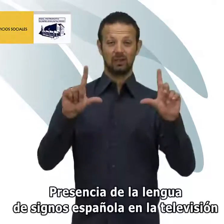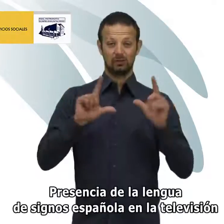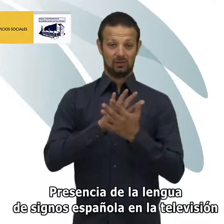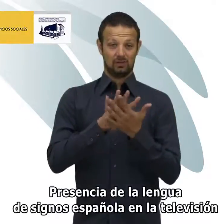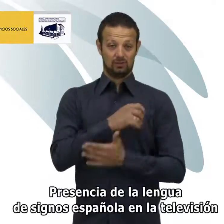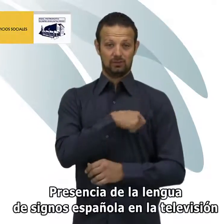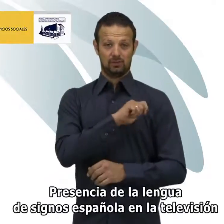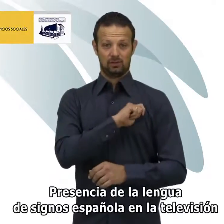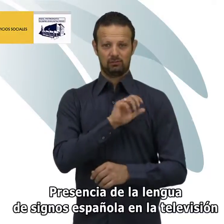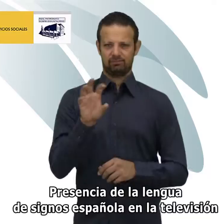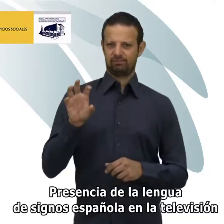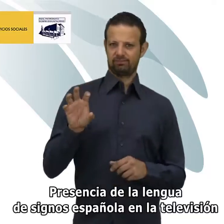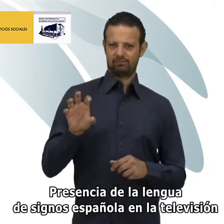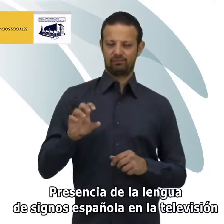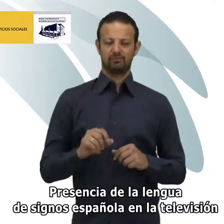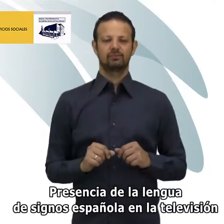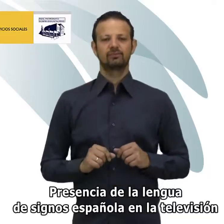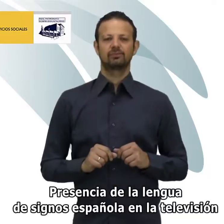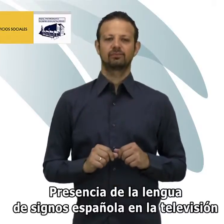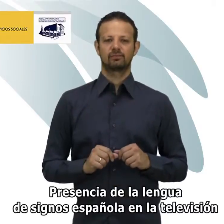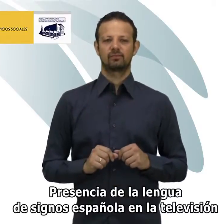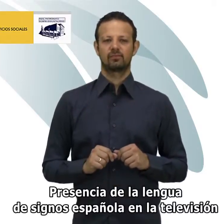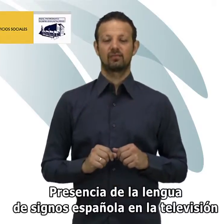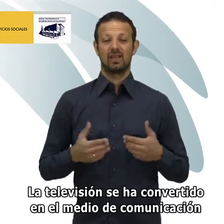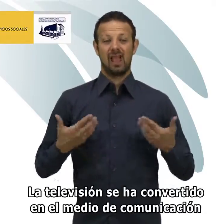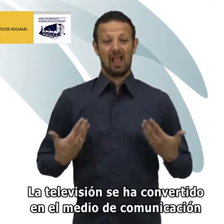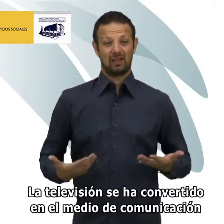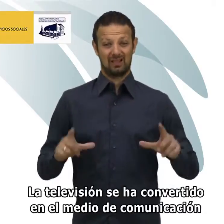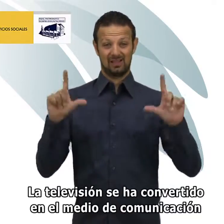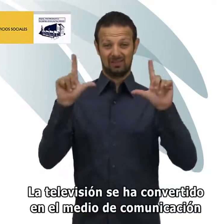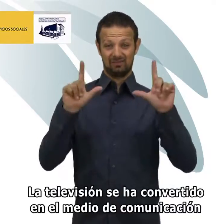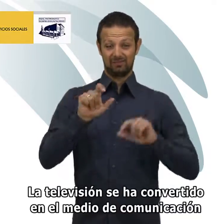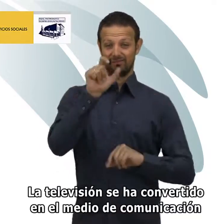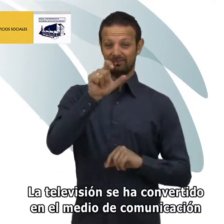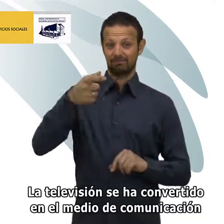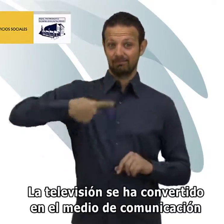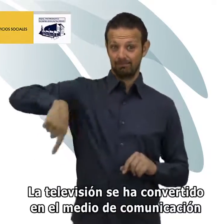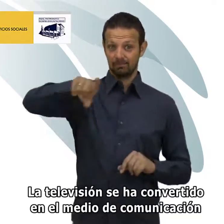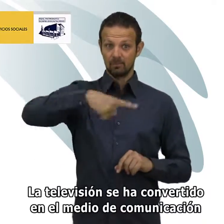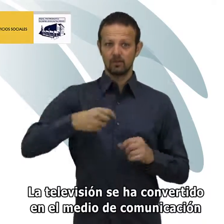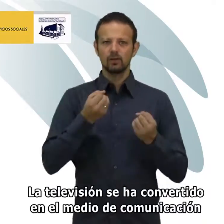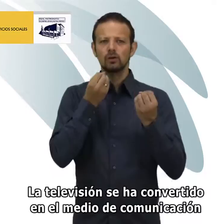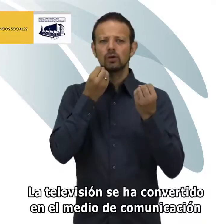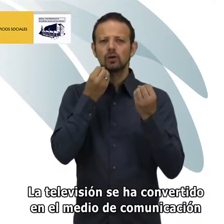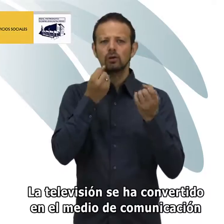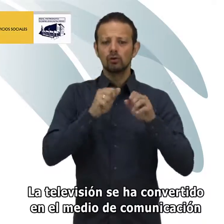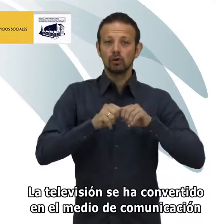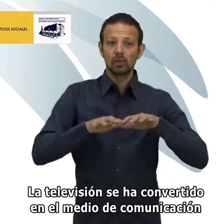¿Qué presencia de la lengua de signos española en la televisión? La televisión se ha convertido en el medio de comunicación